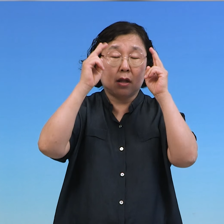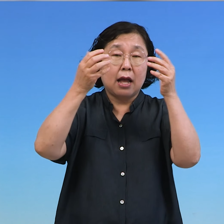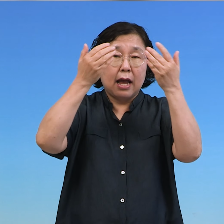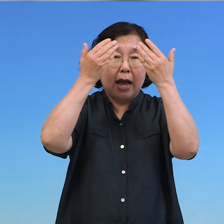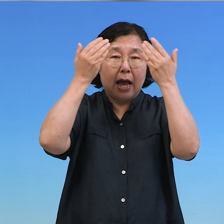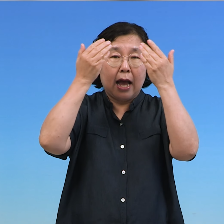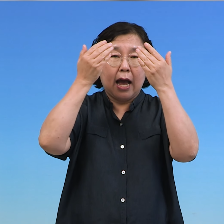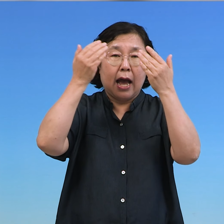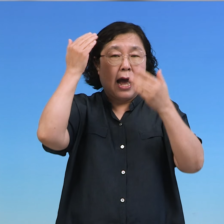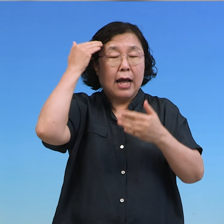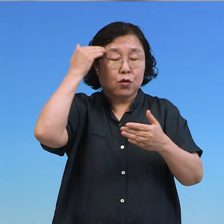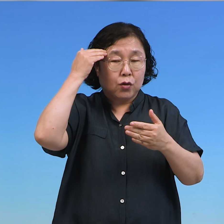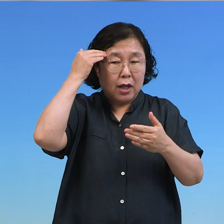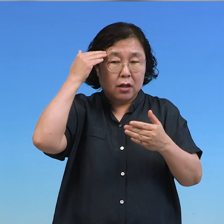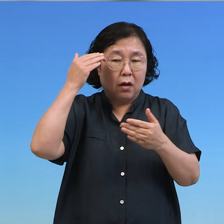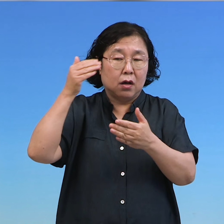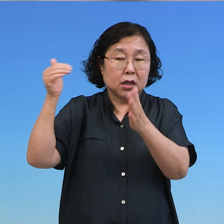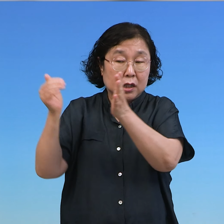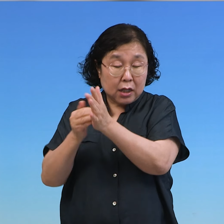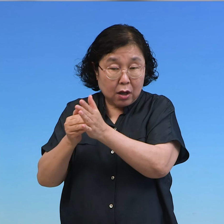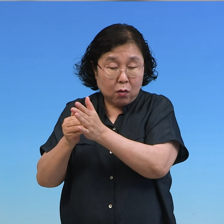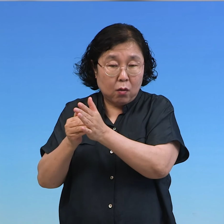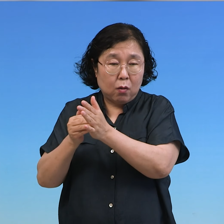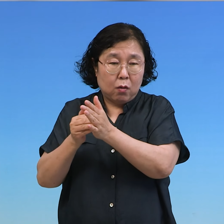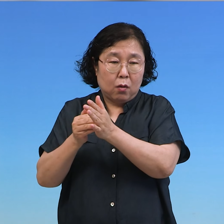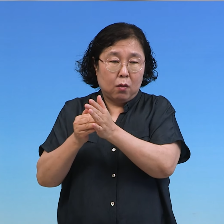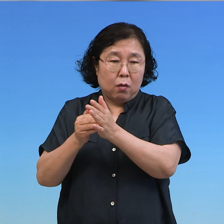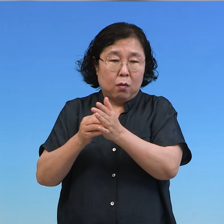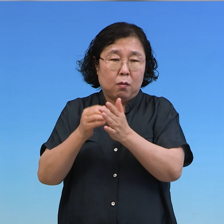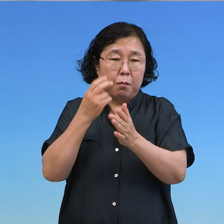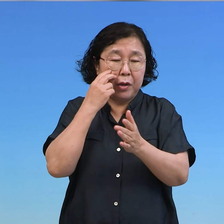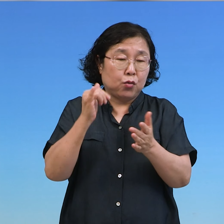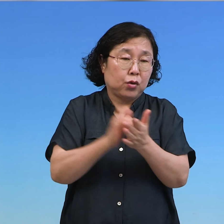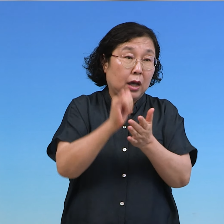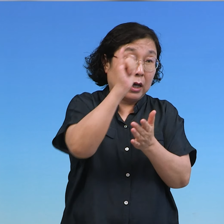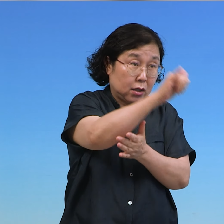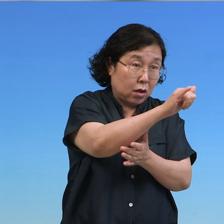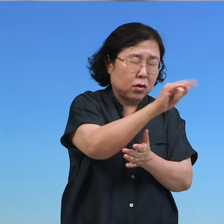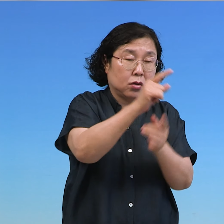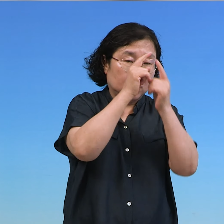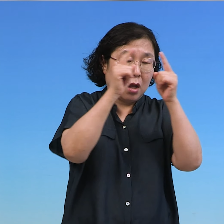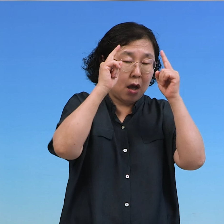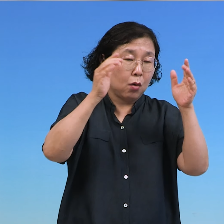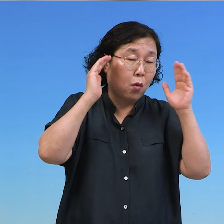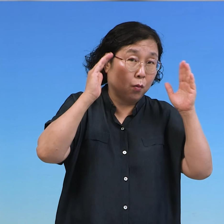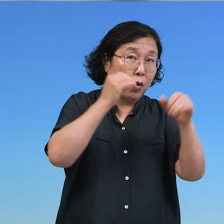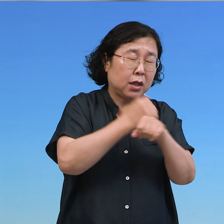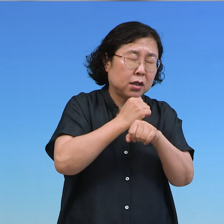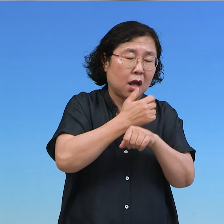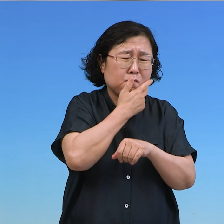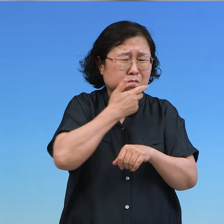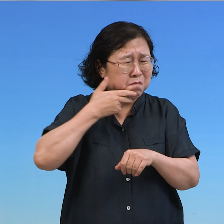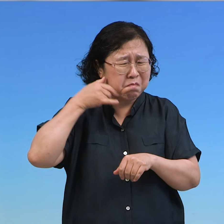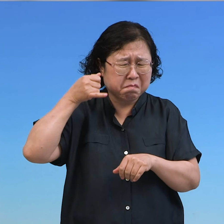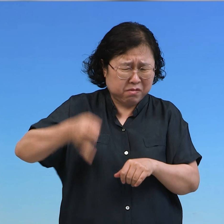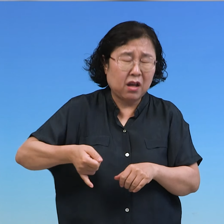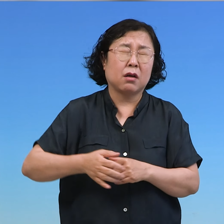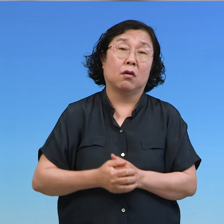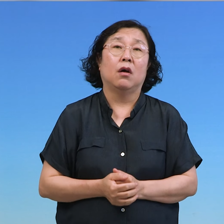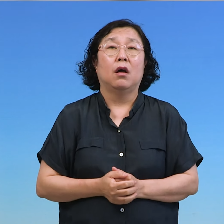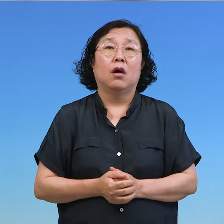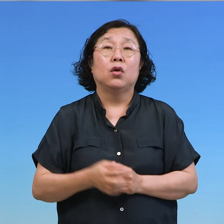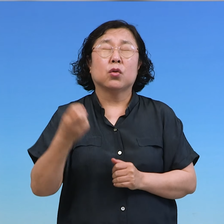마치고 이제 이민을 갔기 때문에 이제 대학에 입학도 하고 졸업도 해야 되는데 영어는 너무 안